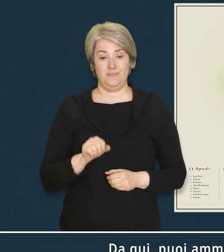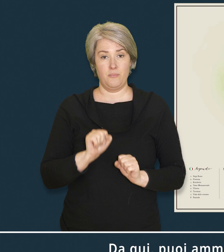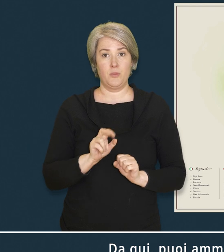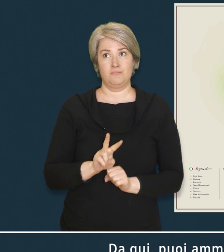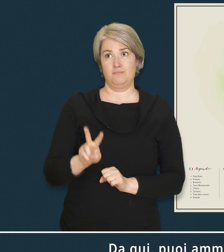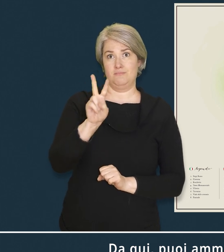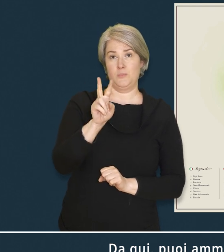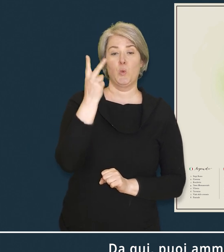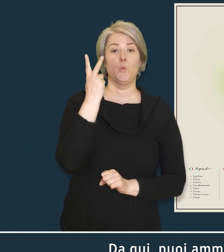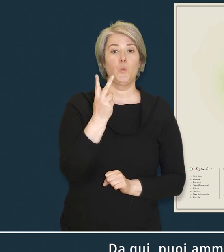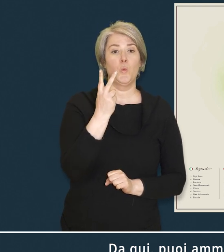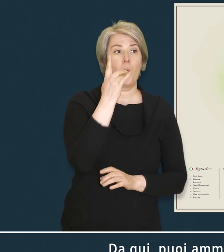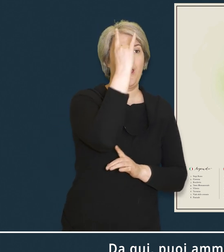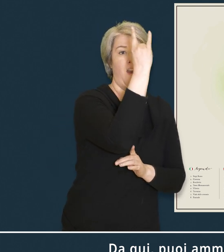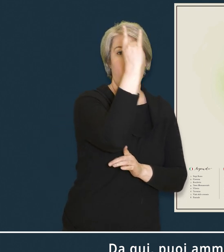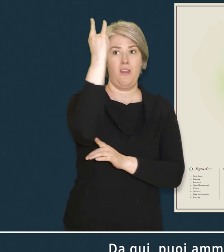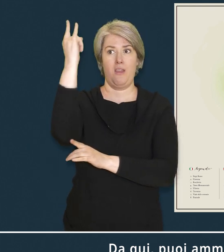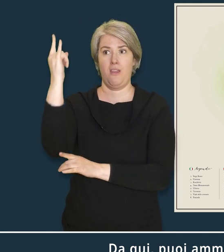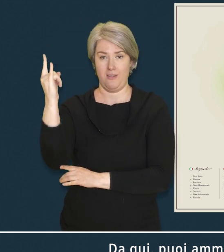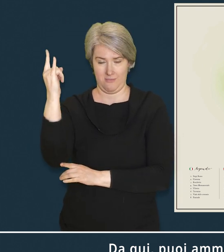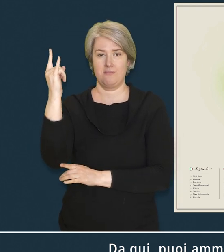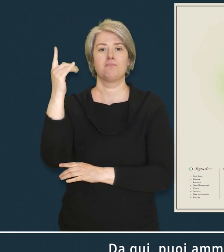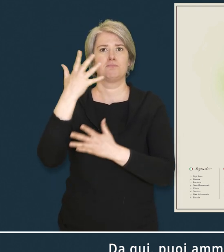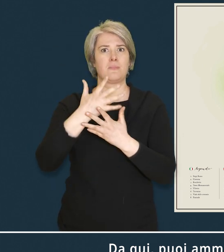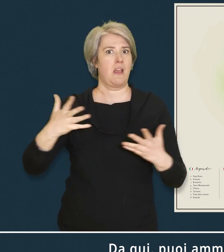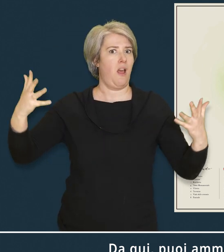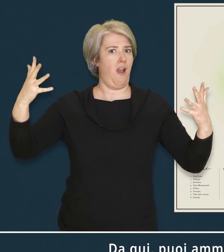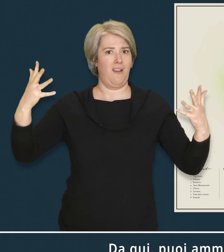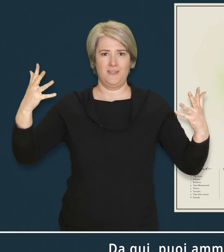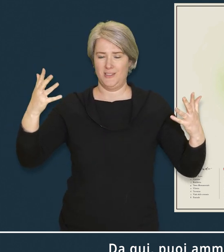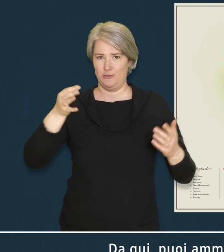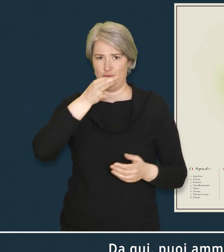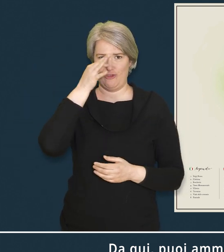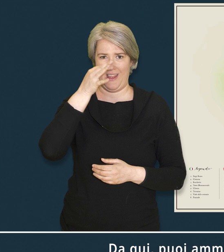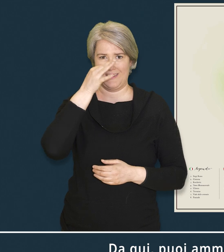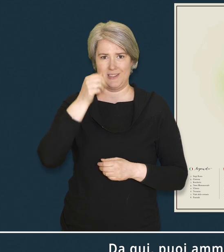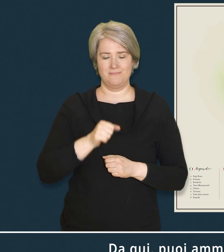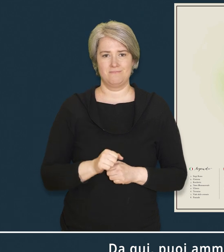Da qui puoi ammirare due degli alberi più imponenti del giardino.